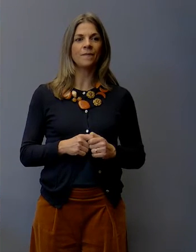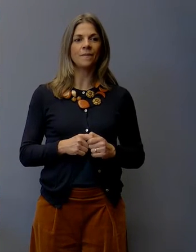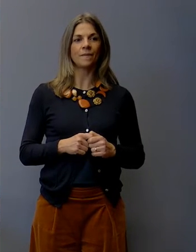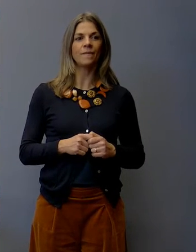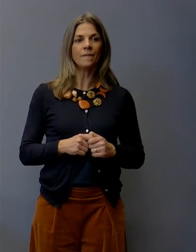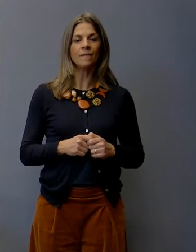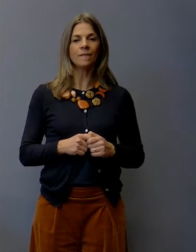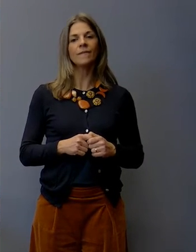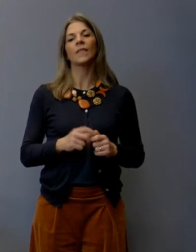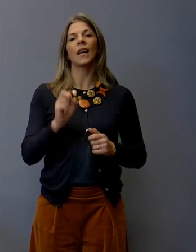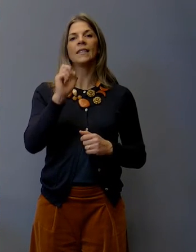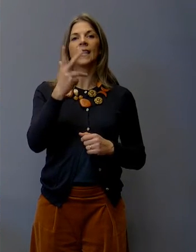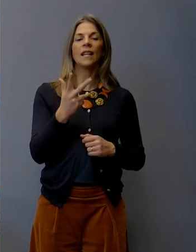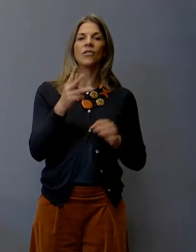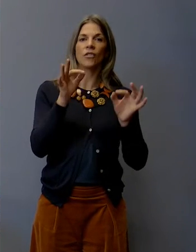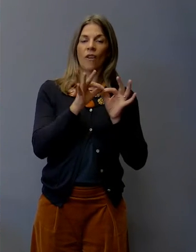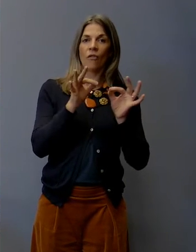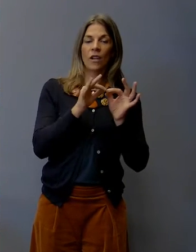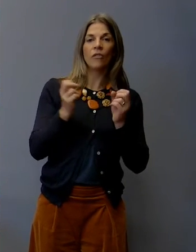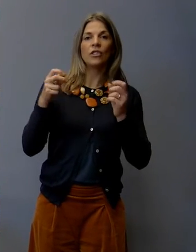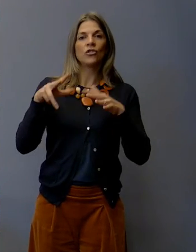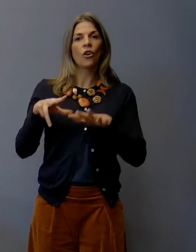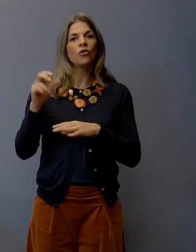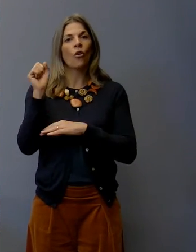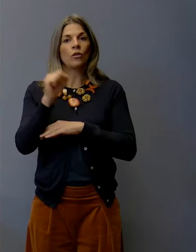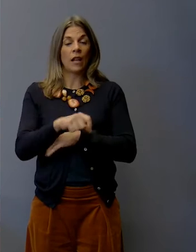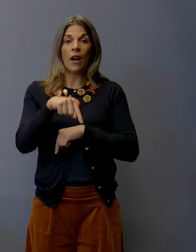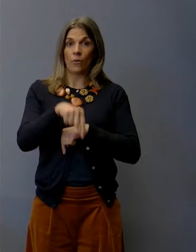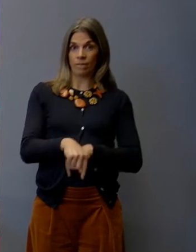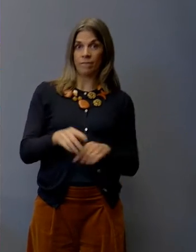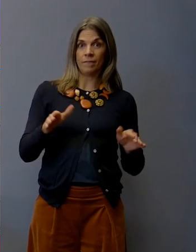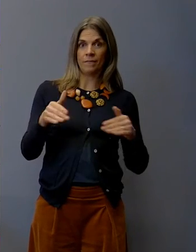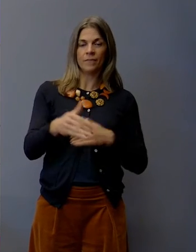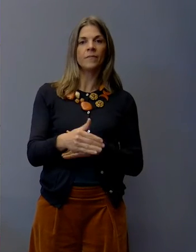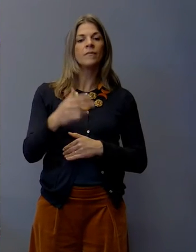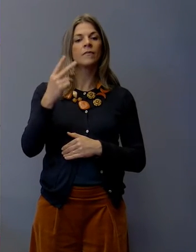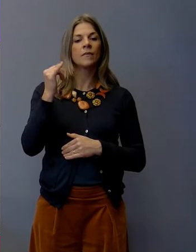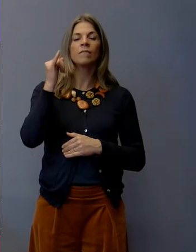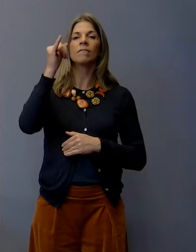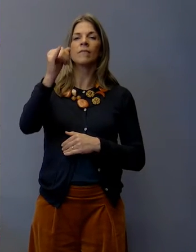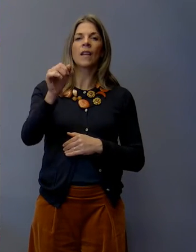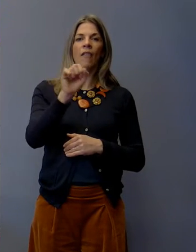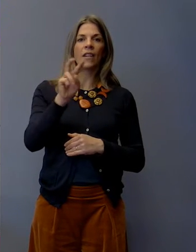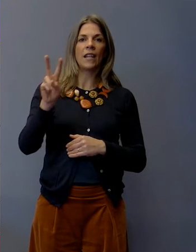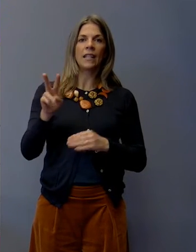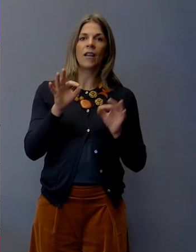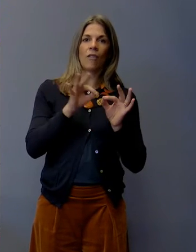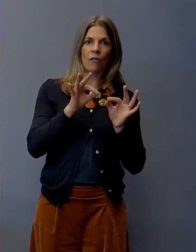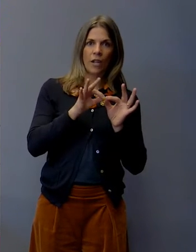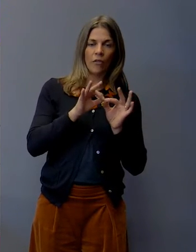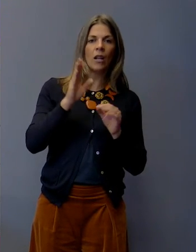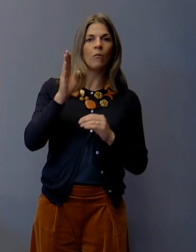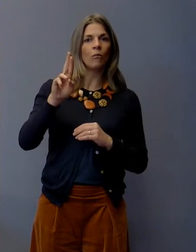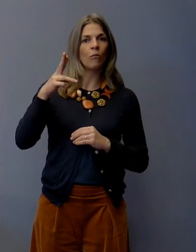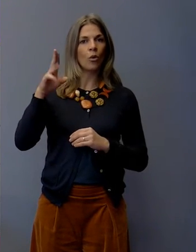13 voti favorevoli 18 contrari in presenza consigliere avvenente signora bruccoleri